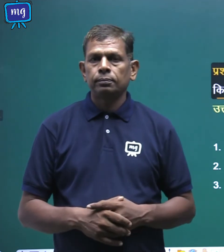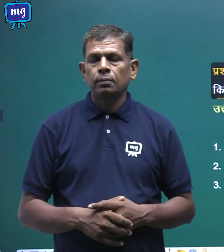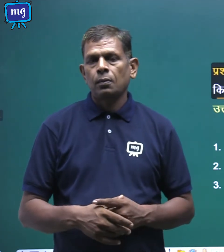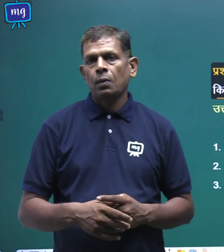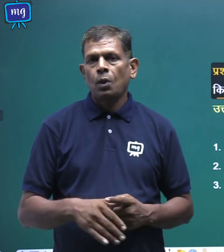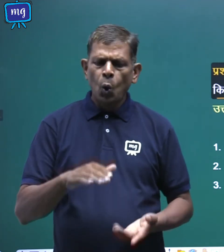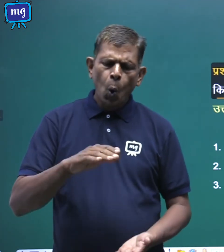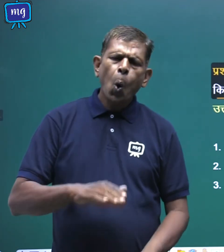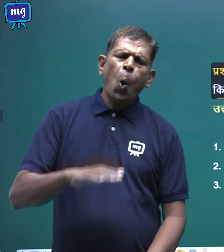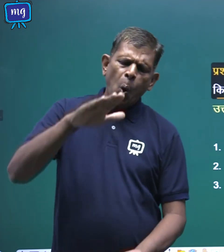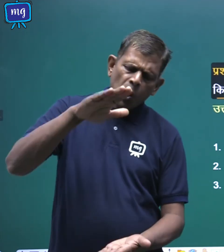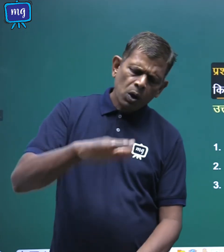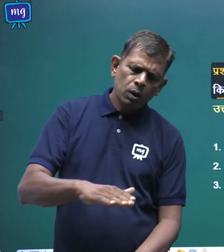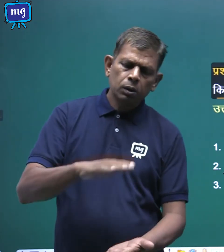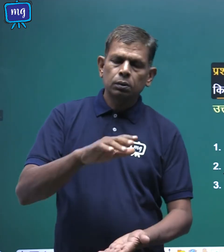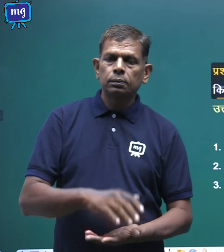शाख,